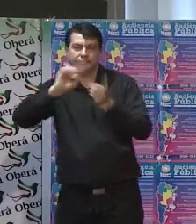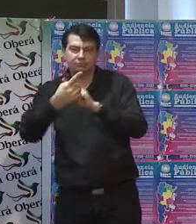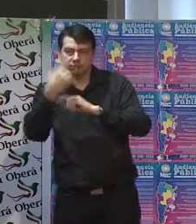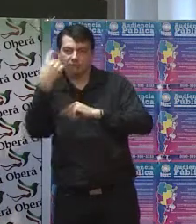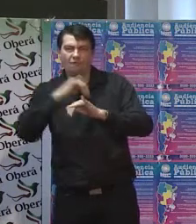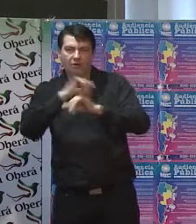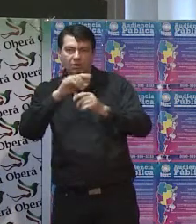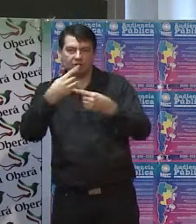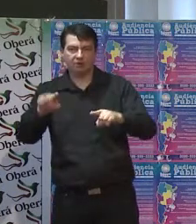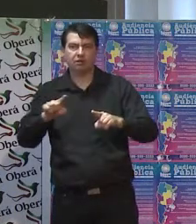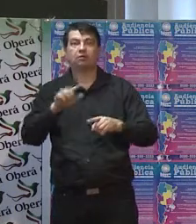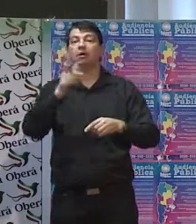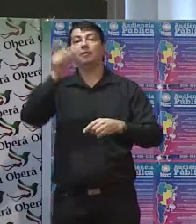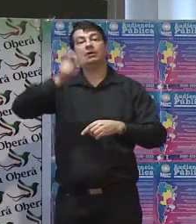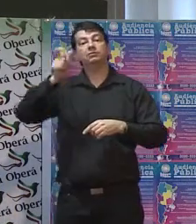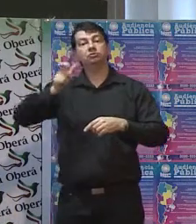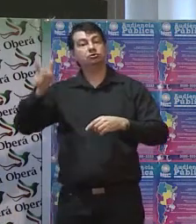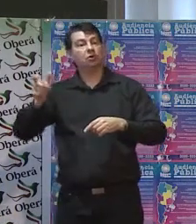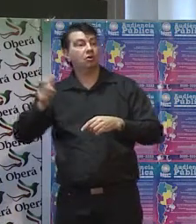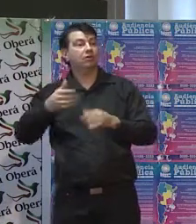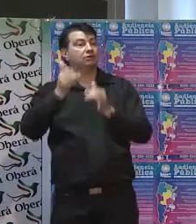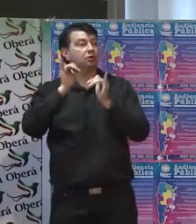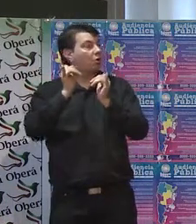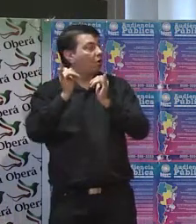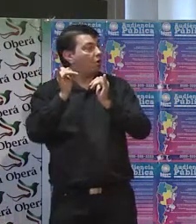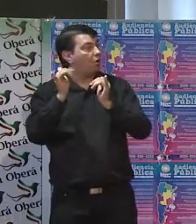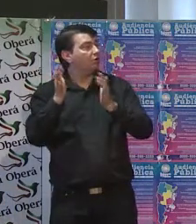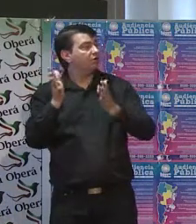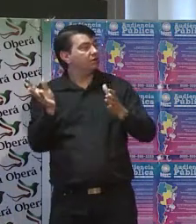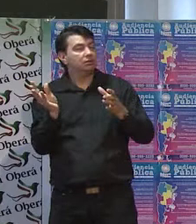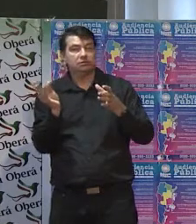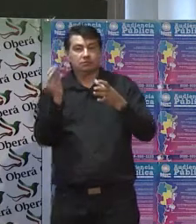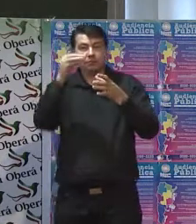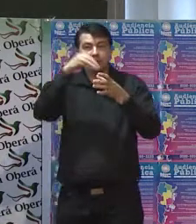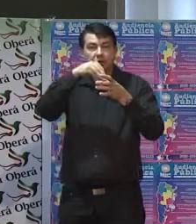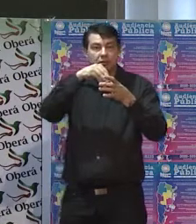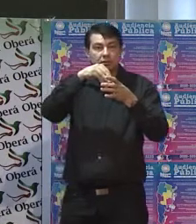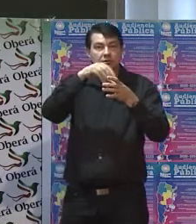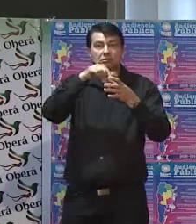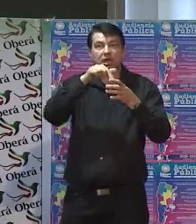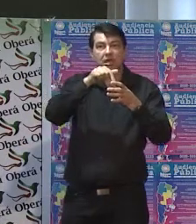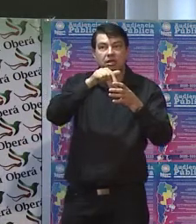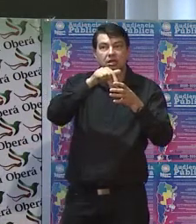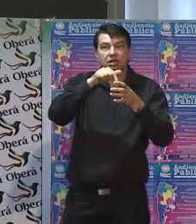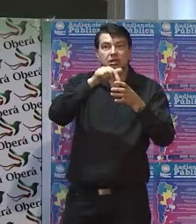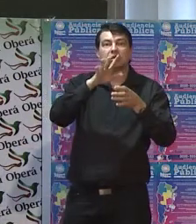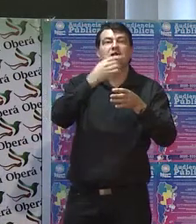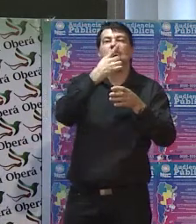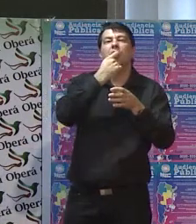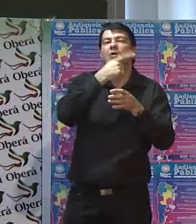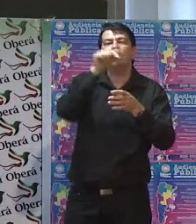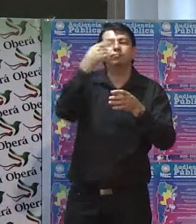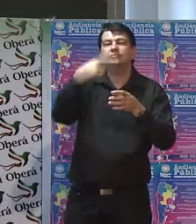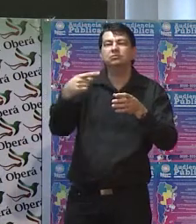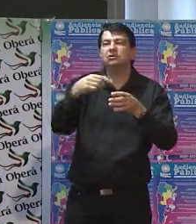gente adolescente o grande que son ignorantes o que se quedan con solo las cosas que dicen de afuera y